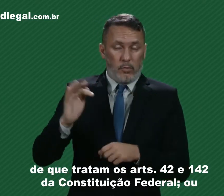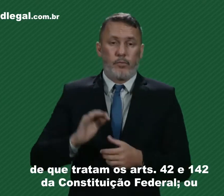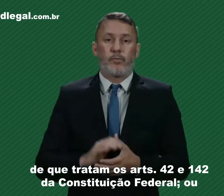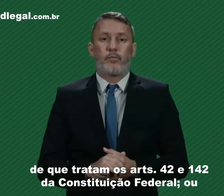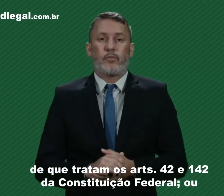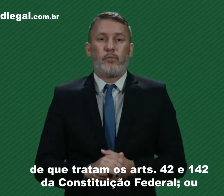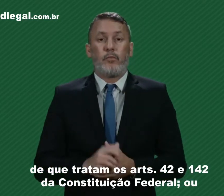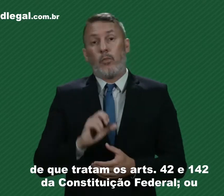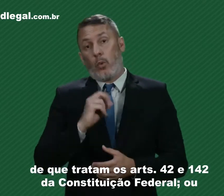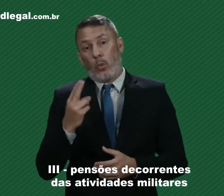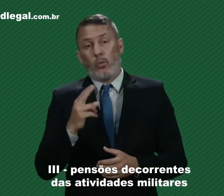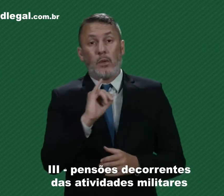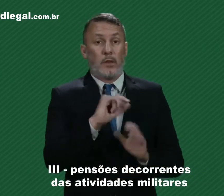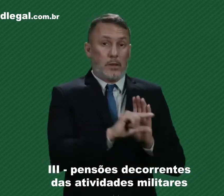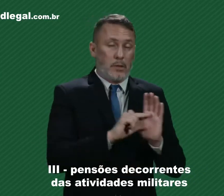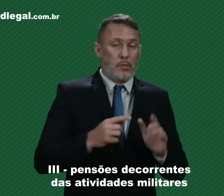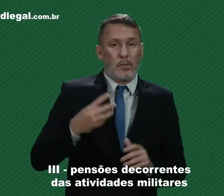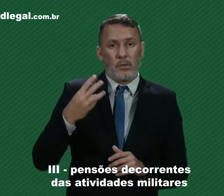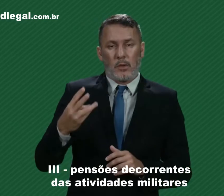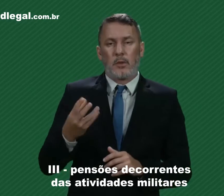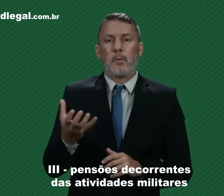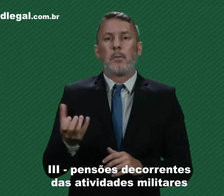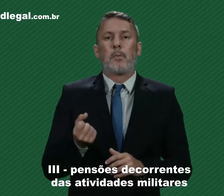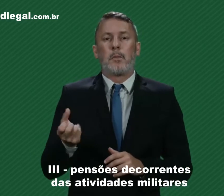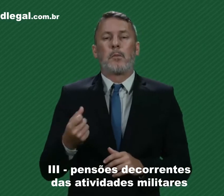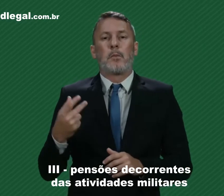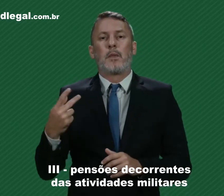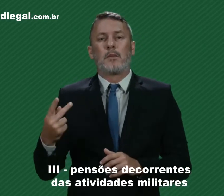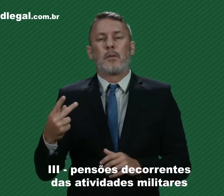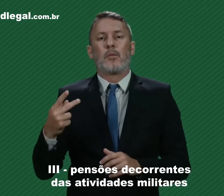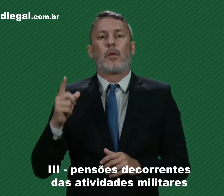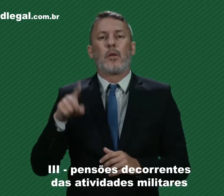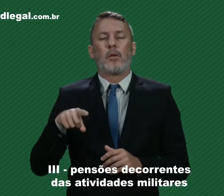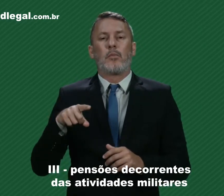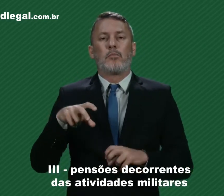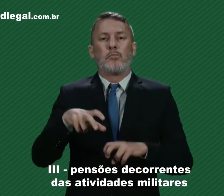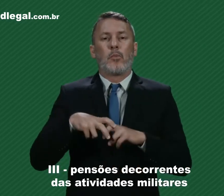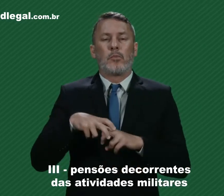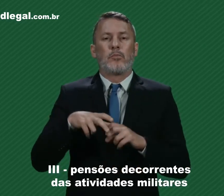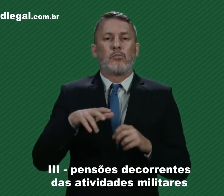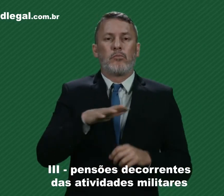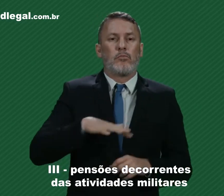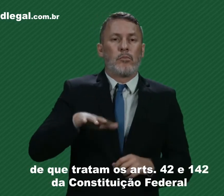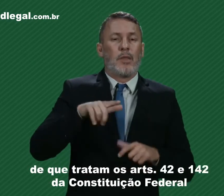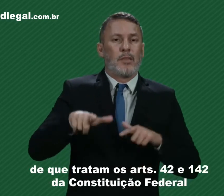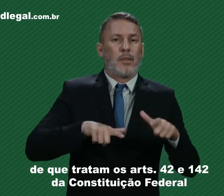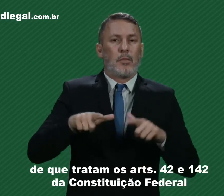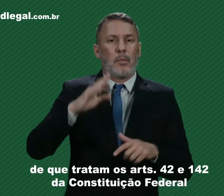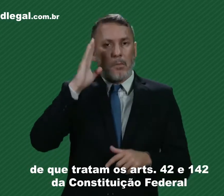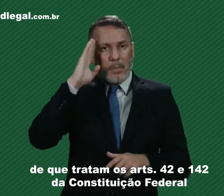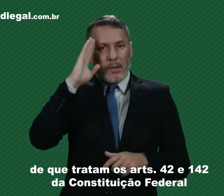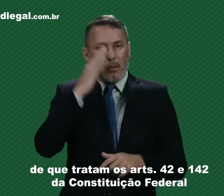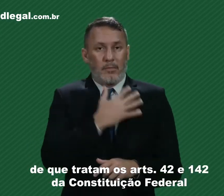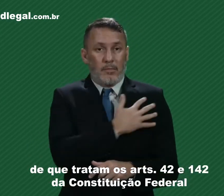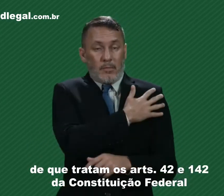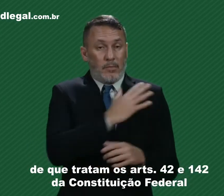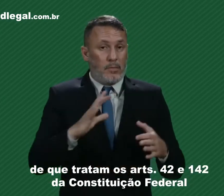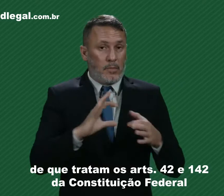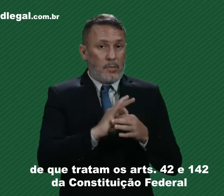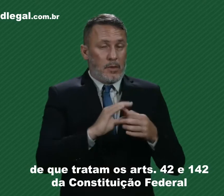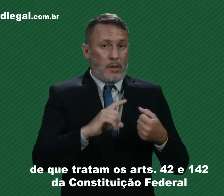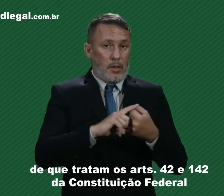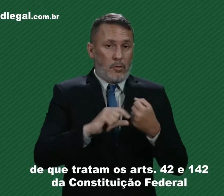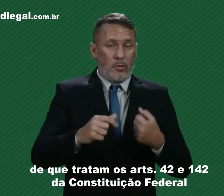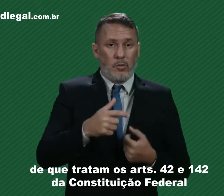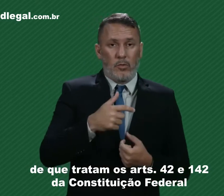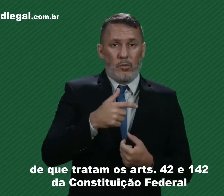Constituição Federal. Ou, inciso 3, pensões decorrentes das atividades militares de que tratam os artigos